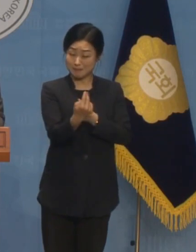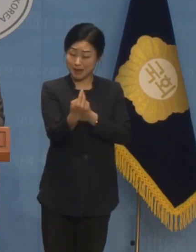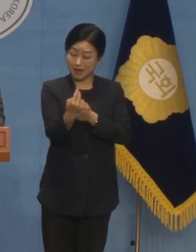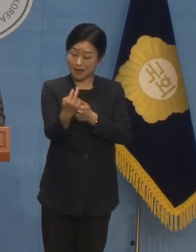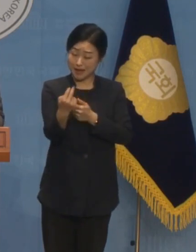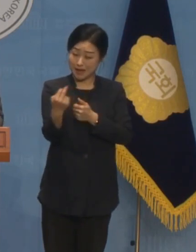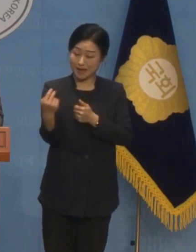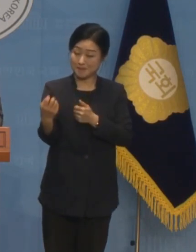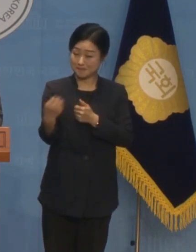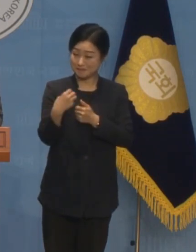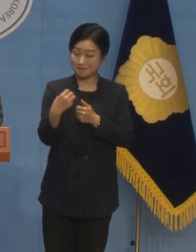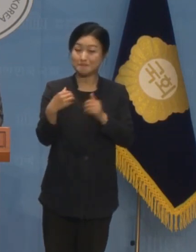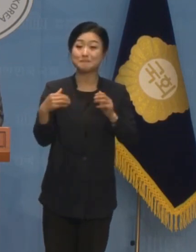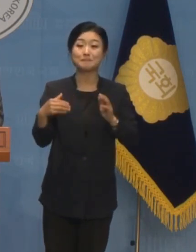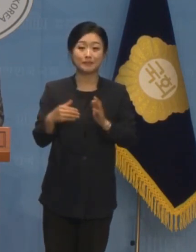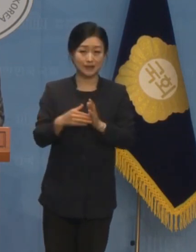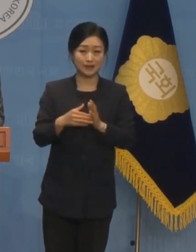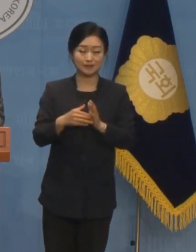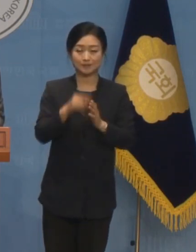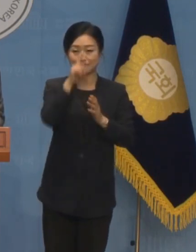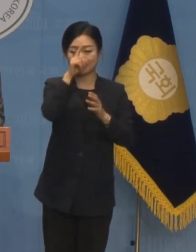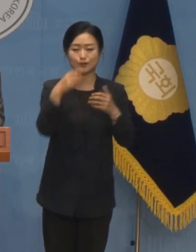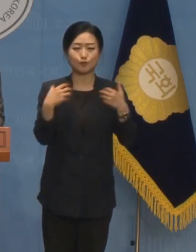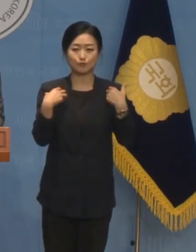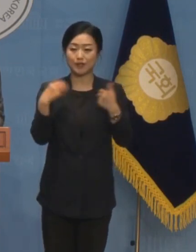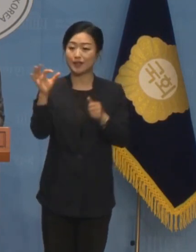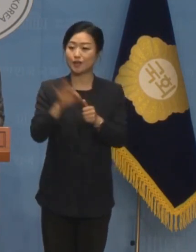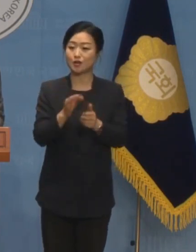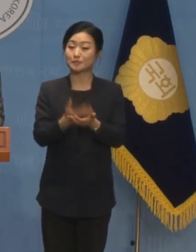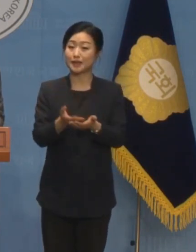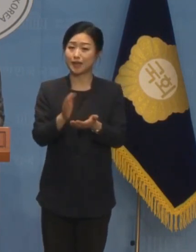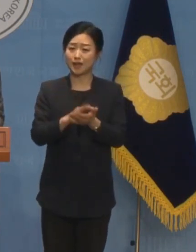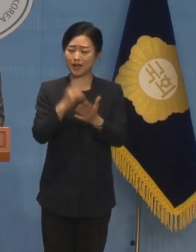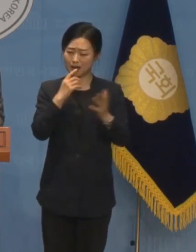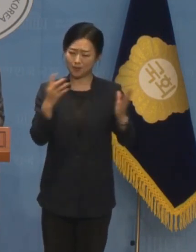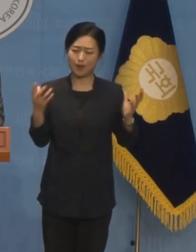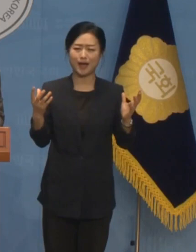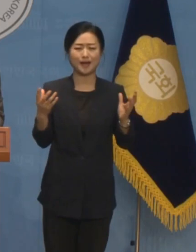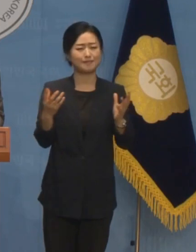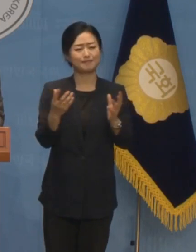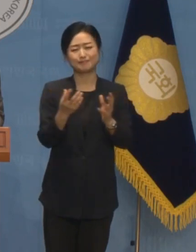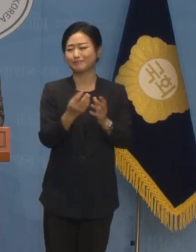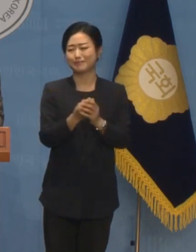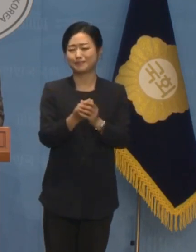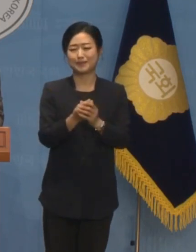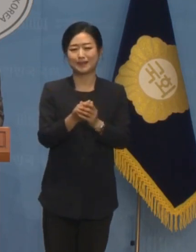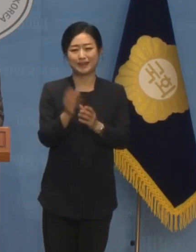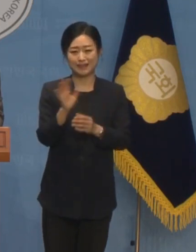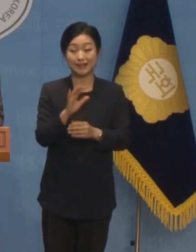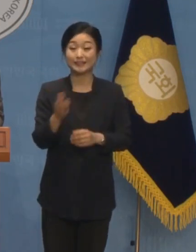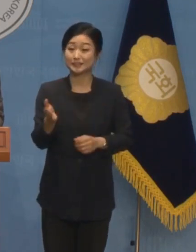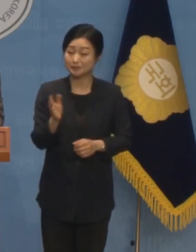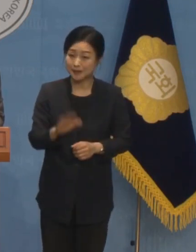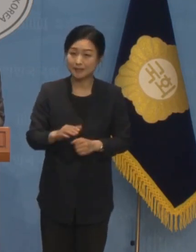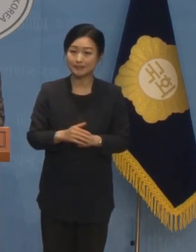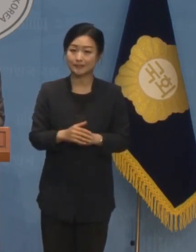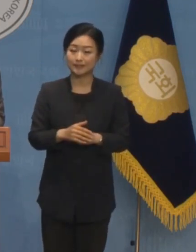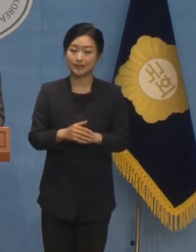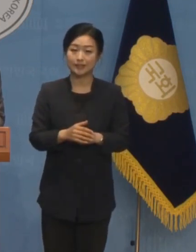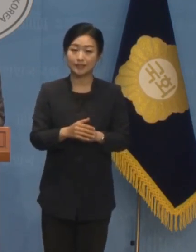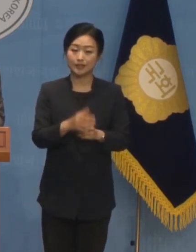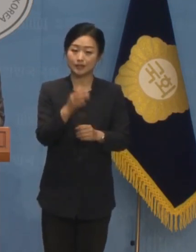기자회견을 했습니다. 정부의 연금개혁안이 완벽하지는 않지만 모수개혁과 구조개혁의